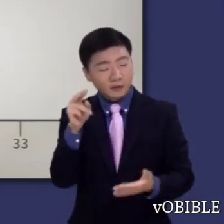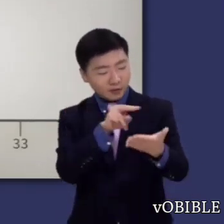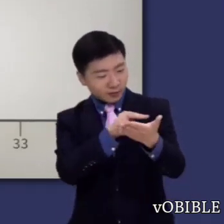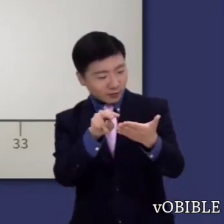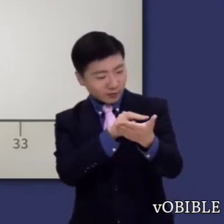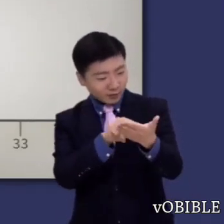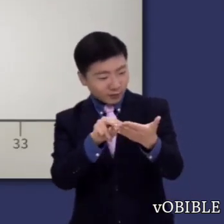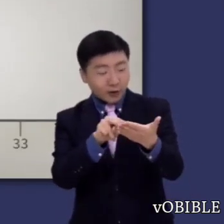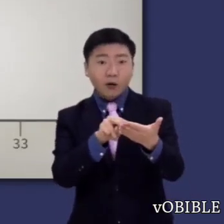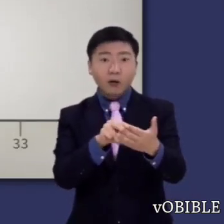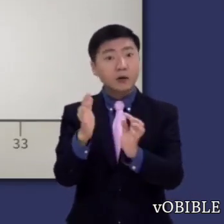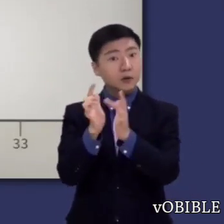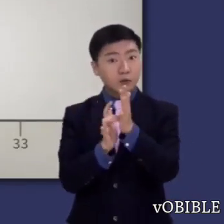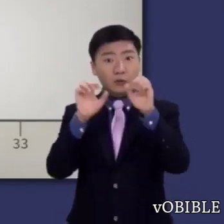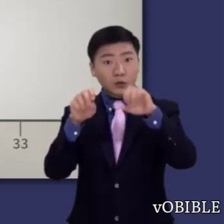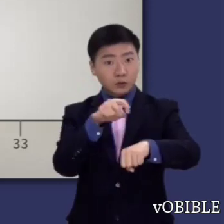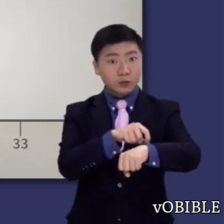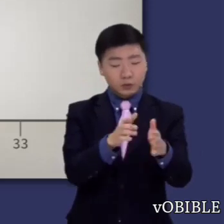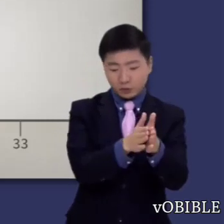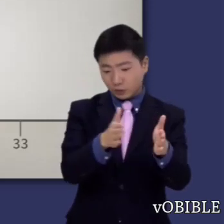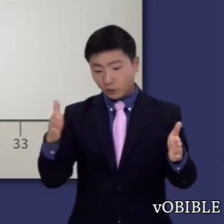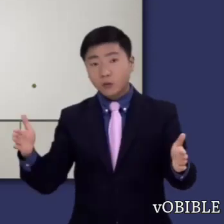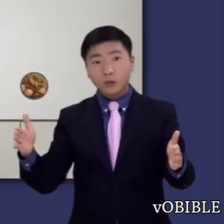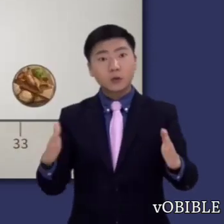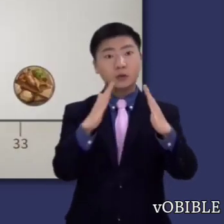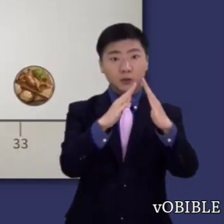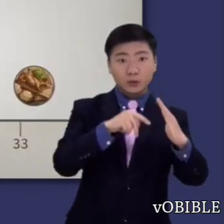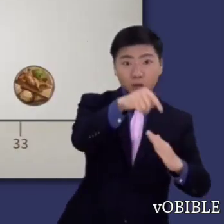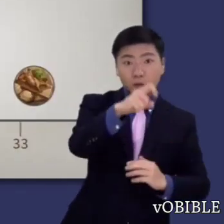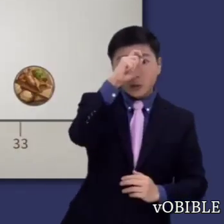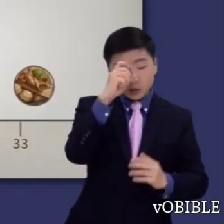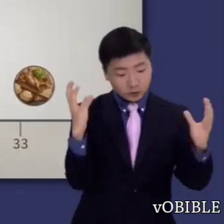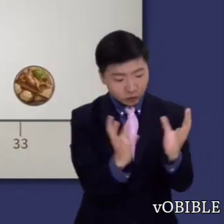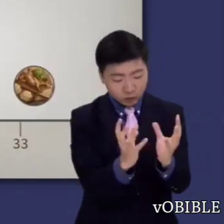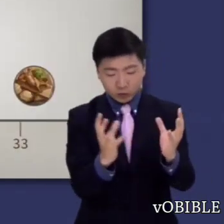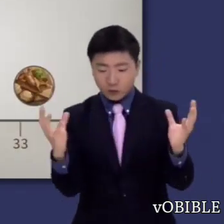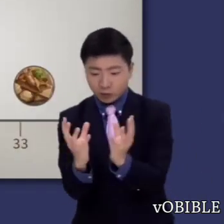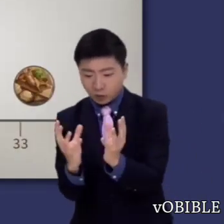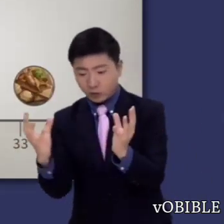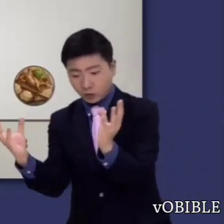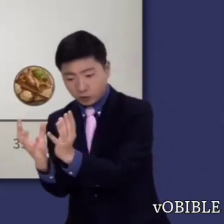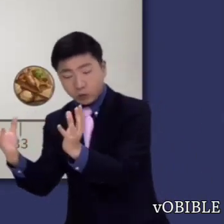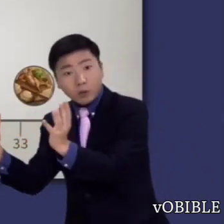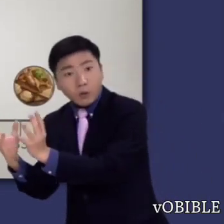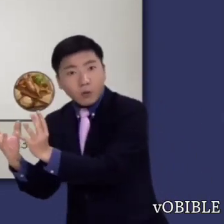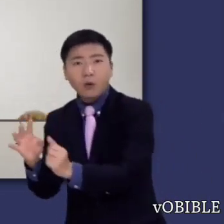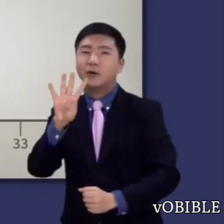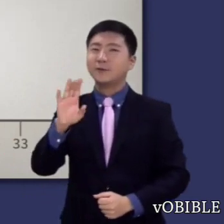你知道吗？根据约翰的记载，耶稣传道期间一共过了四次逾越